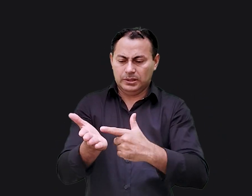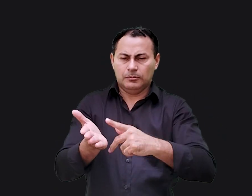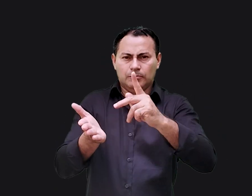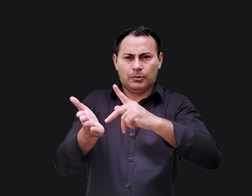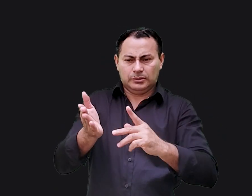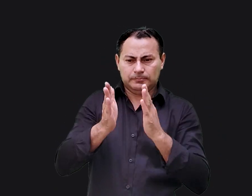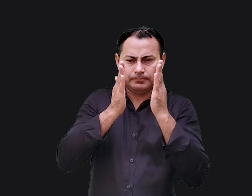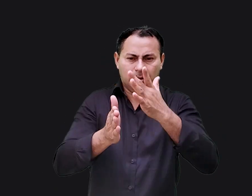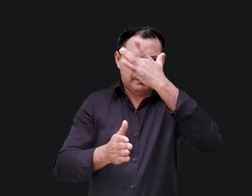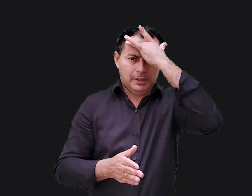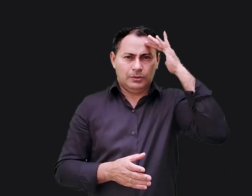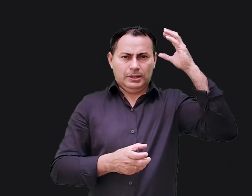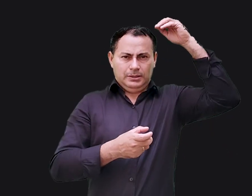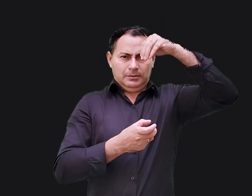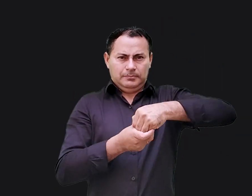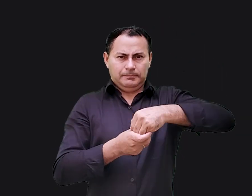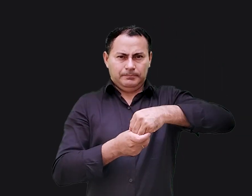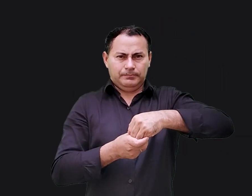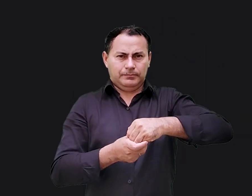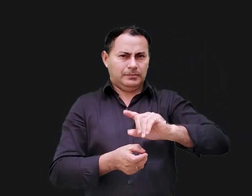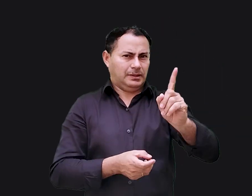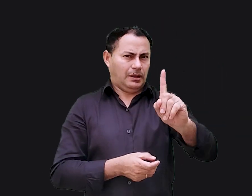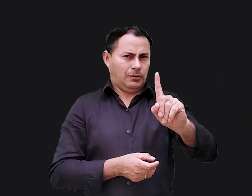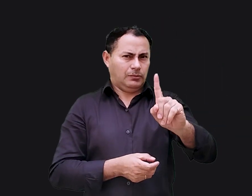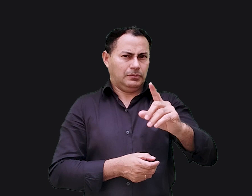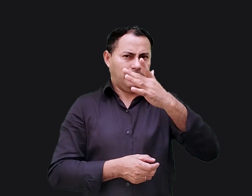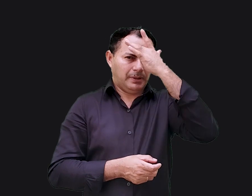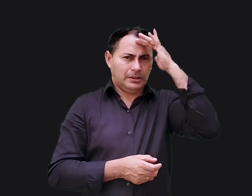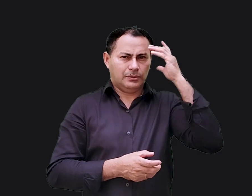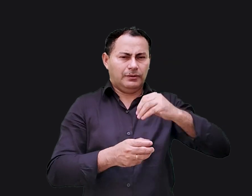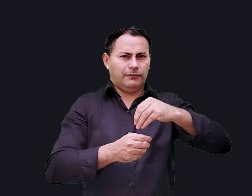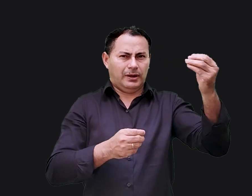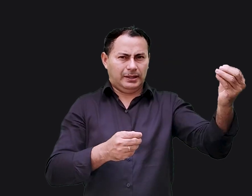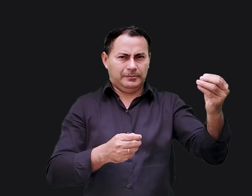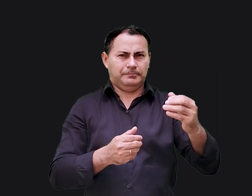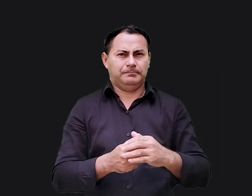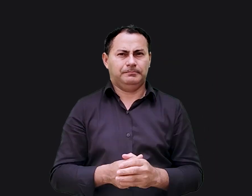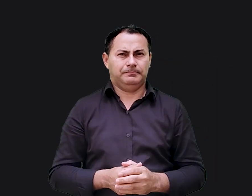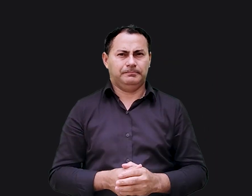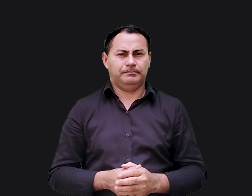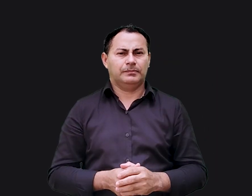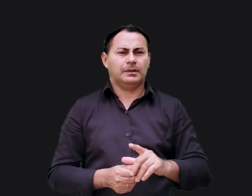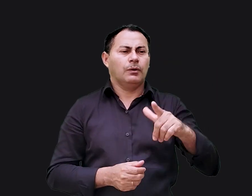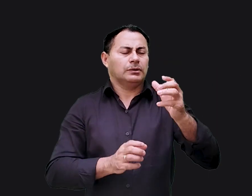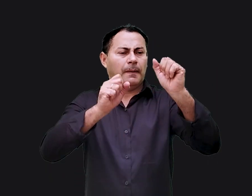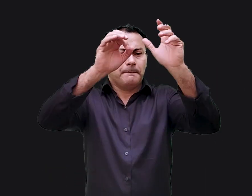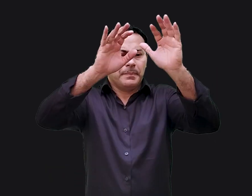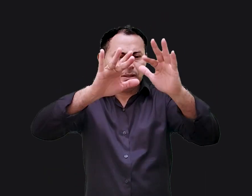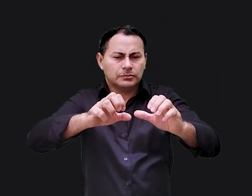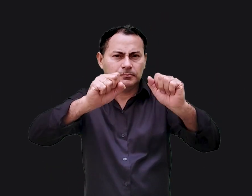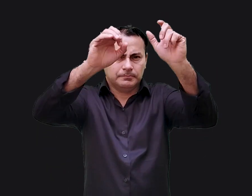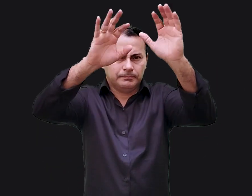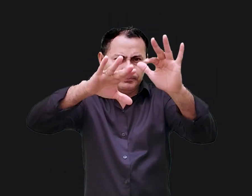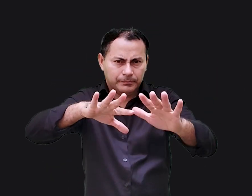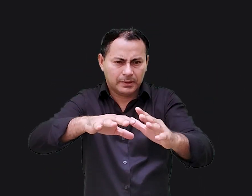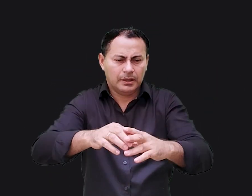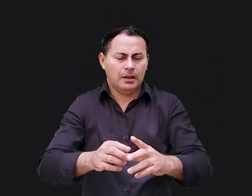poéticos estão focados no homem interior e não no homem exterior. Outra bênção do homem abençoado é